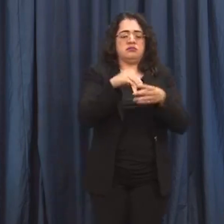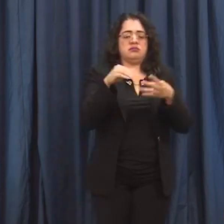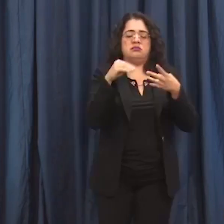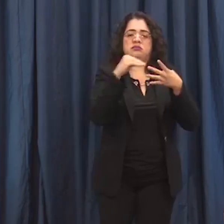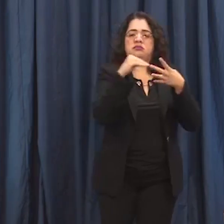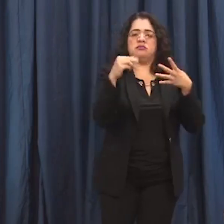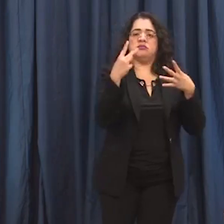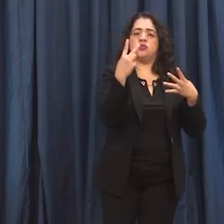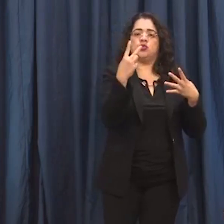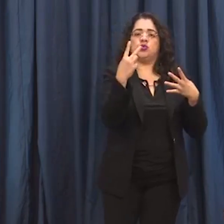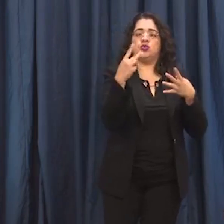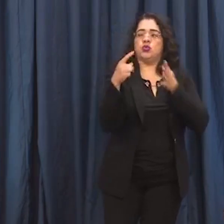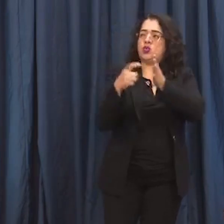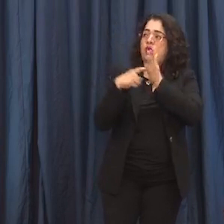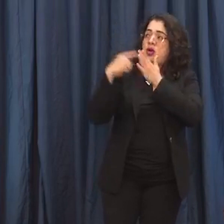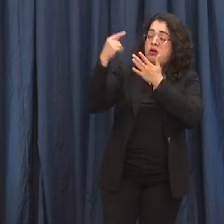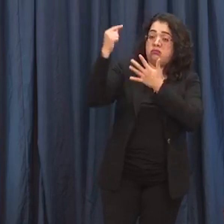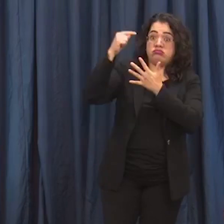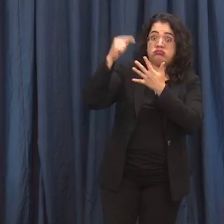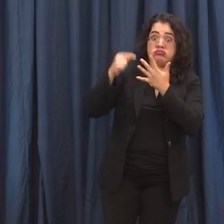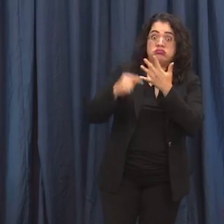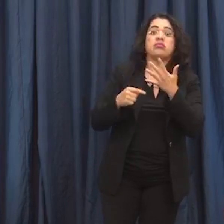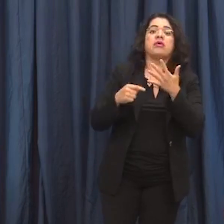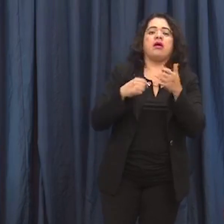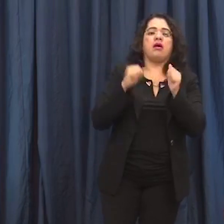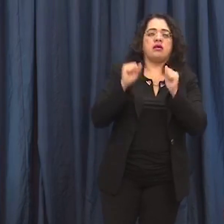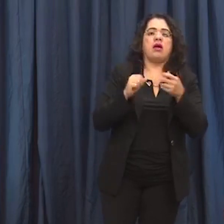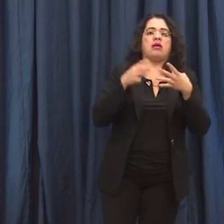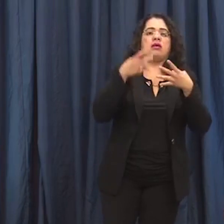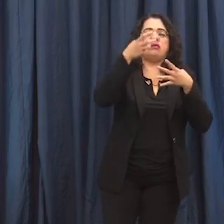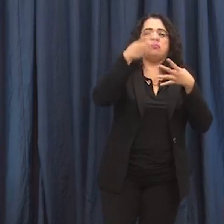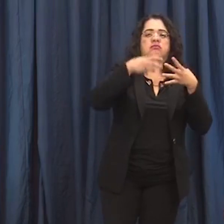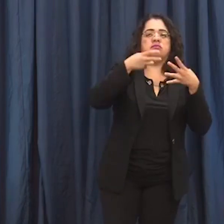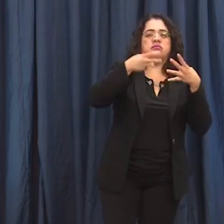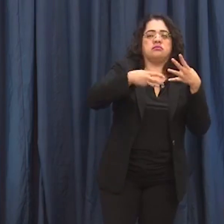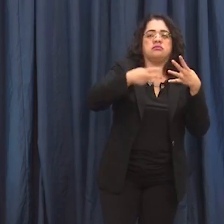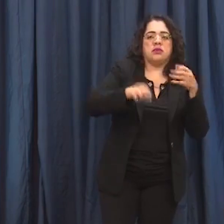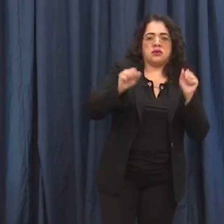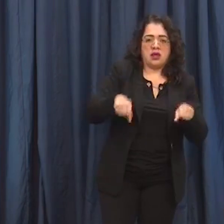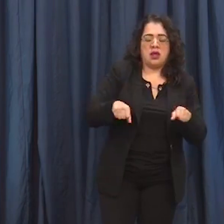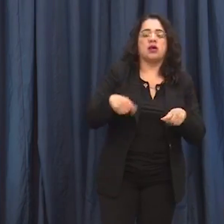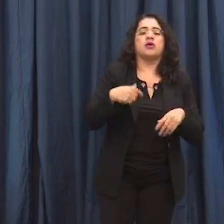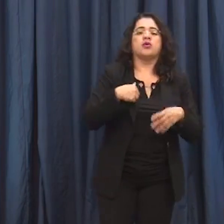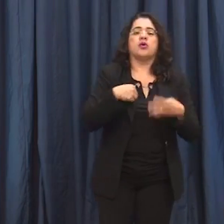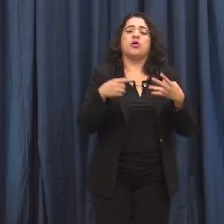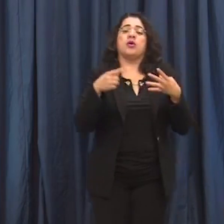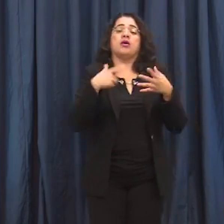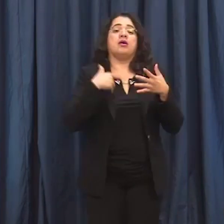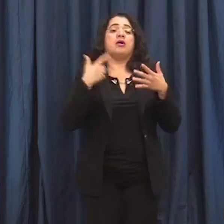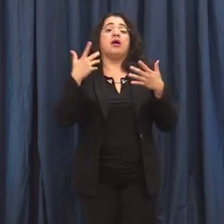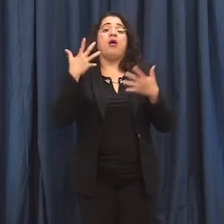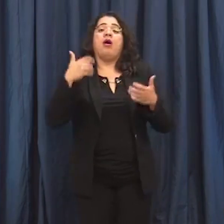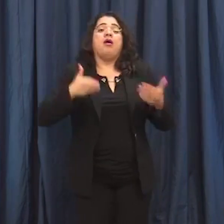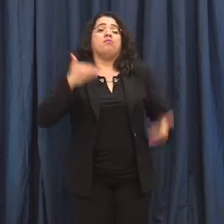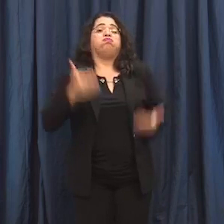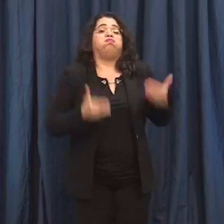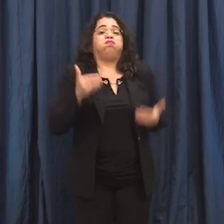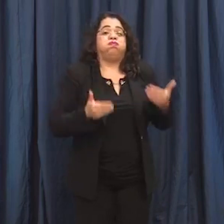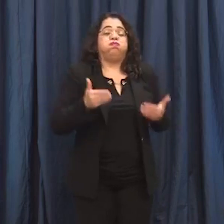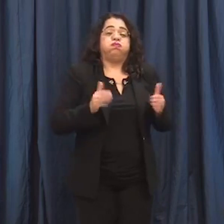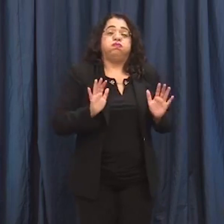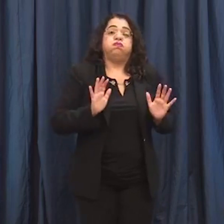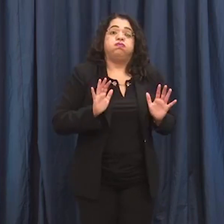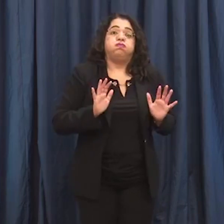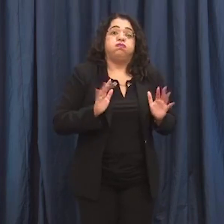inicial o en la etapa 2, como ha conseguido el gobierno del estado, no queremos acelerar el proceso y ver que